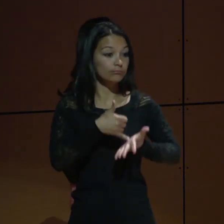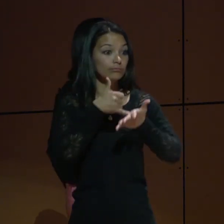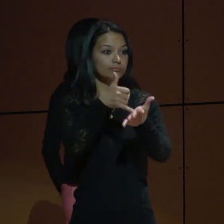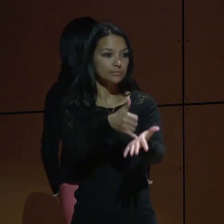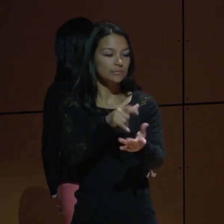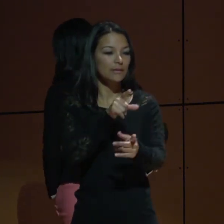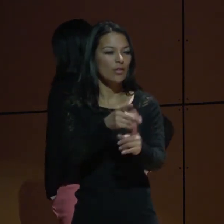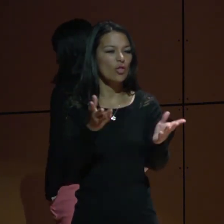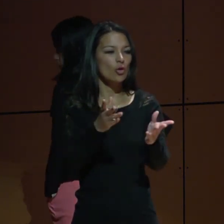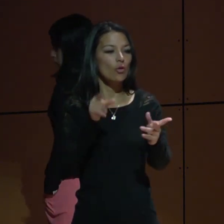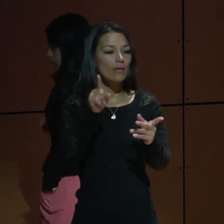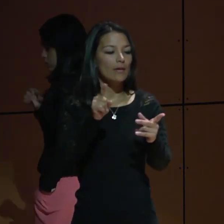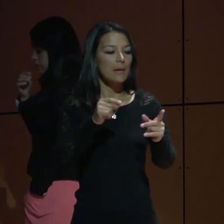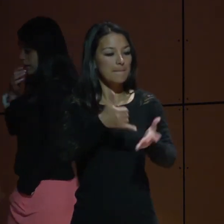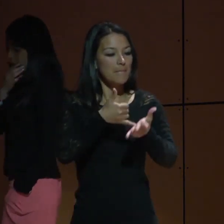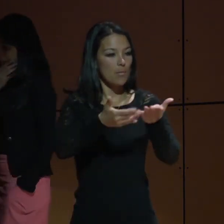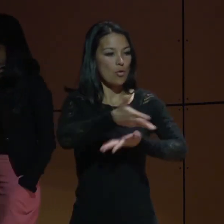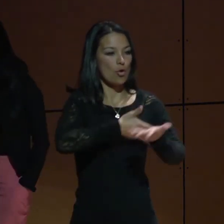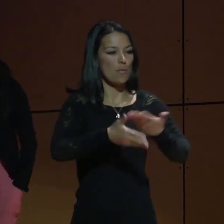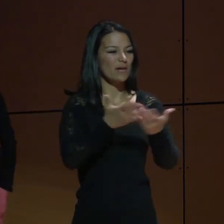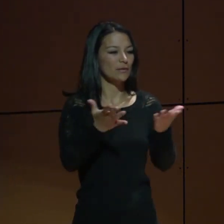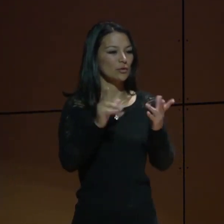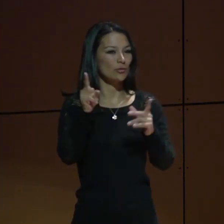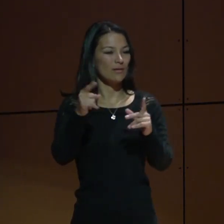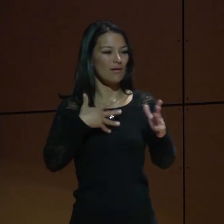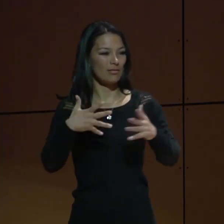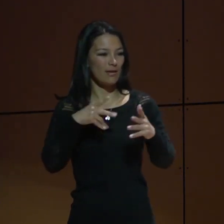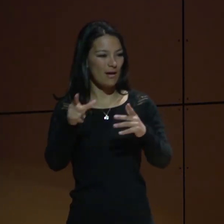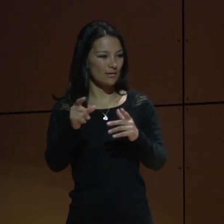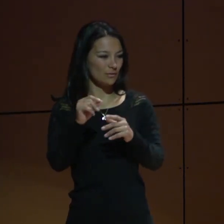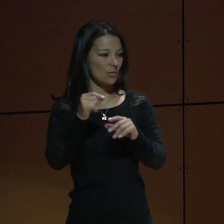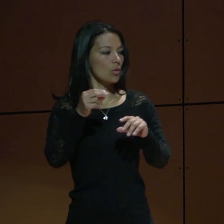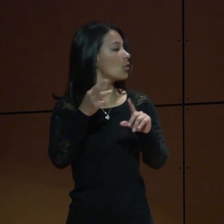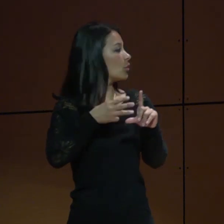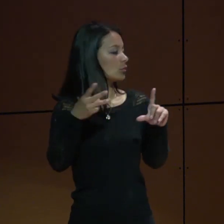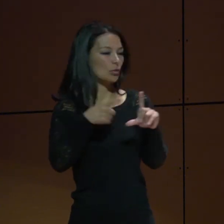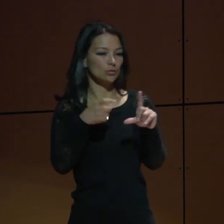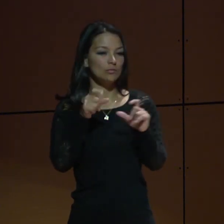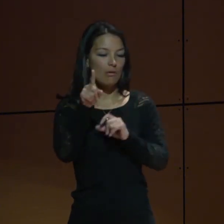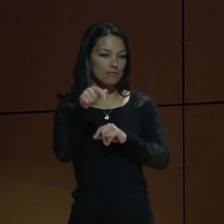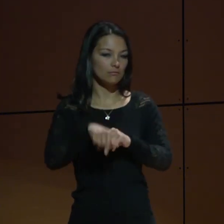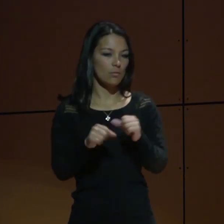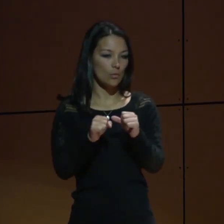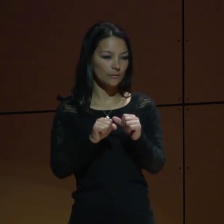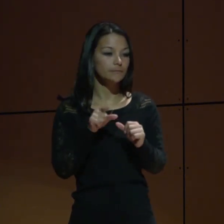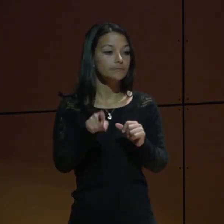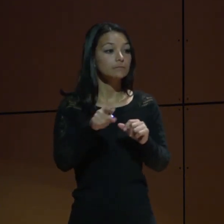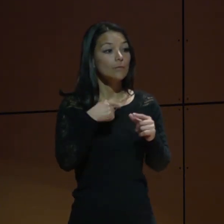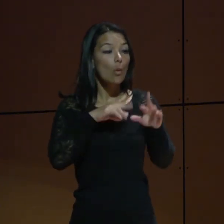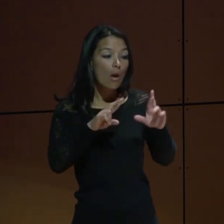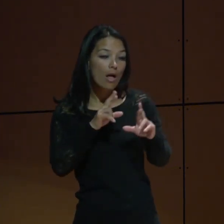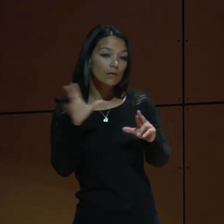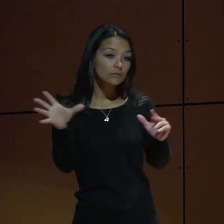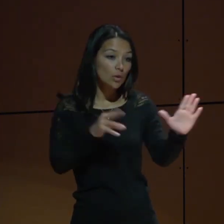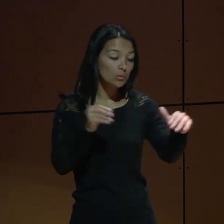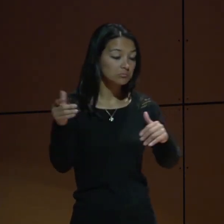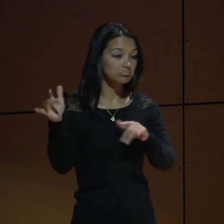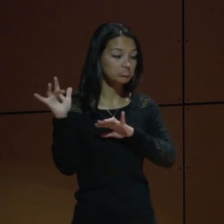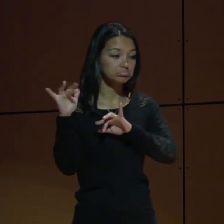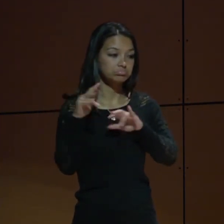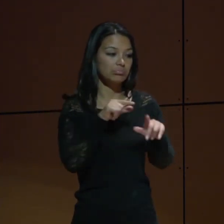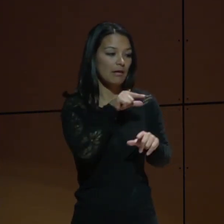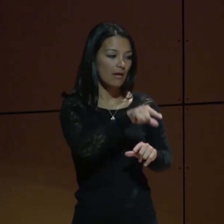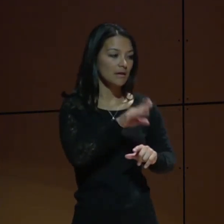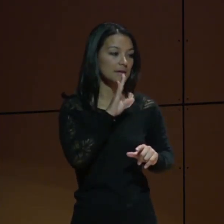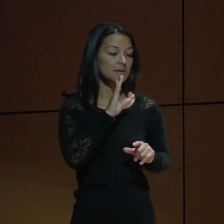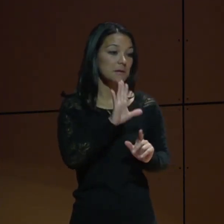Teatro con Subsidio de Bogotá. Los esperamos a todos para celebrar la premiación de nuestro gran maestro o